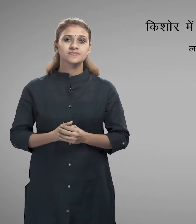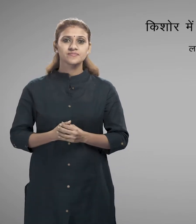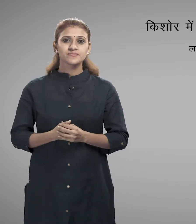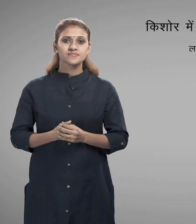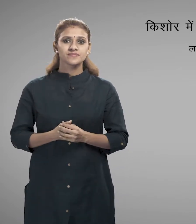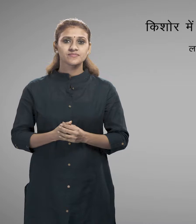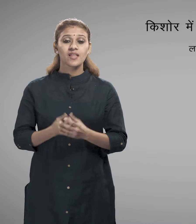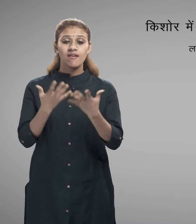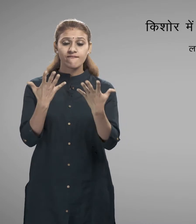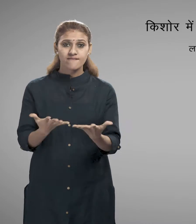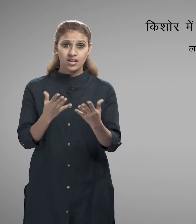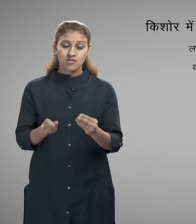वजन बढ़ना,